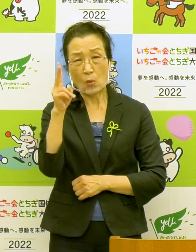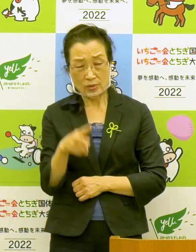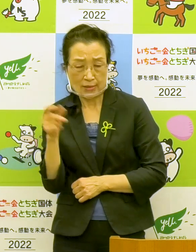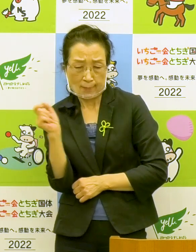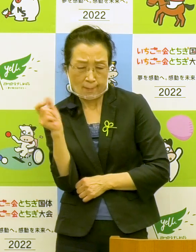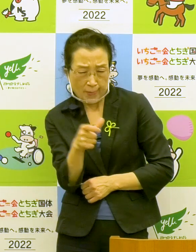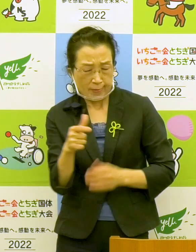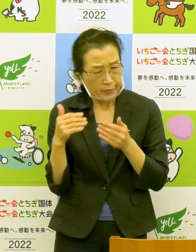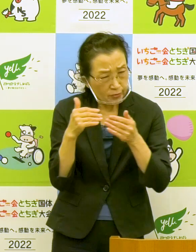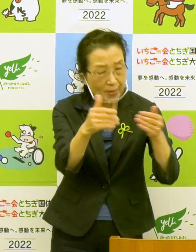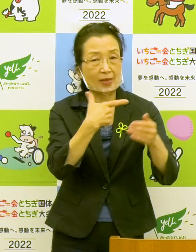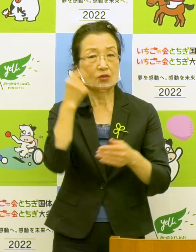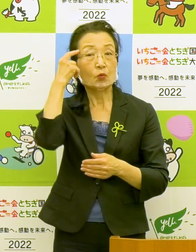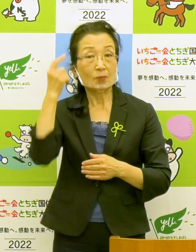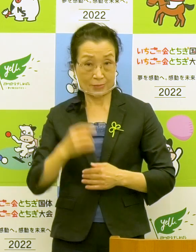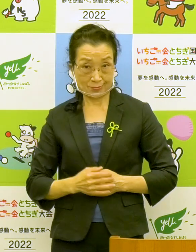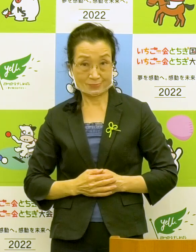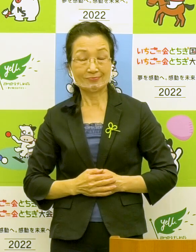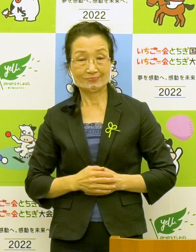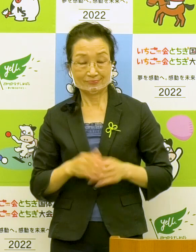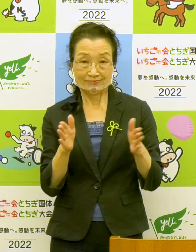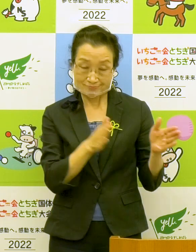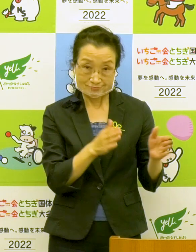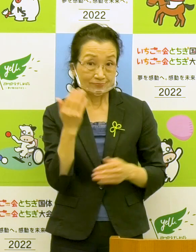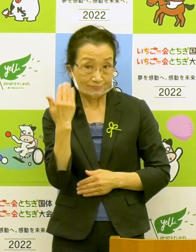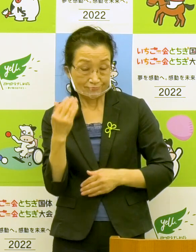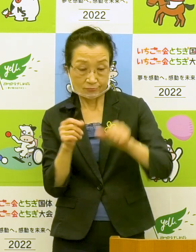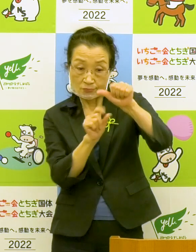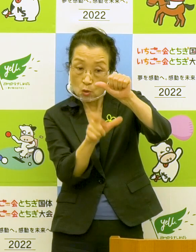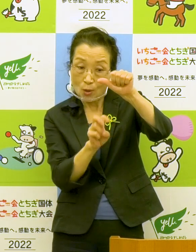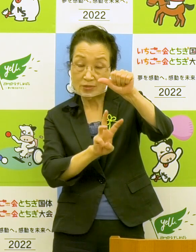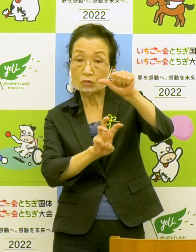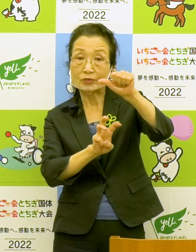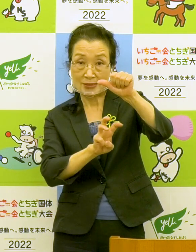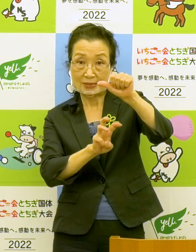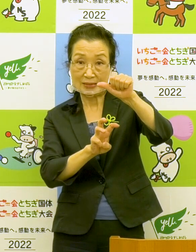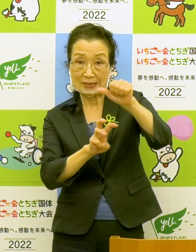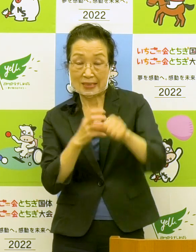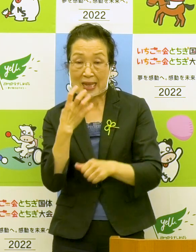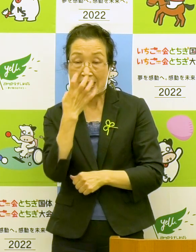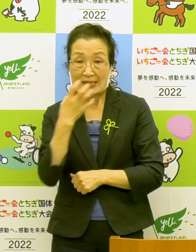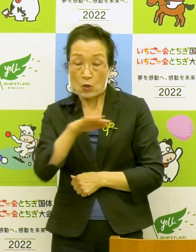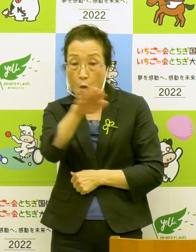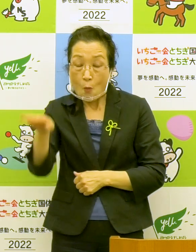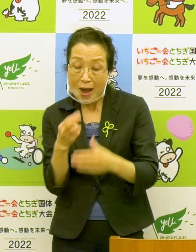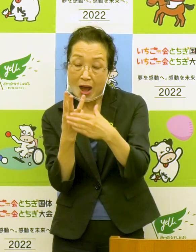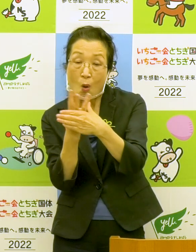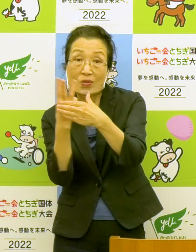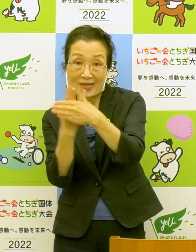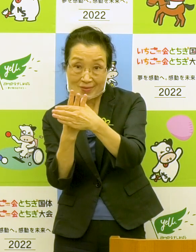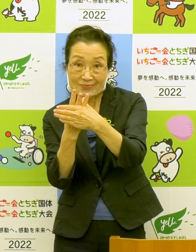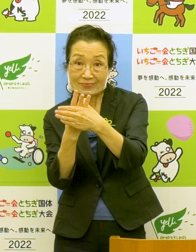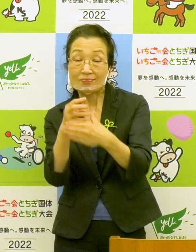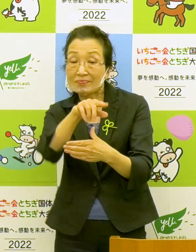を進めてまいります。さて、去る5月30日、塩原温泉を舞台に、那須